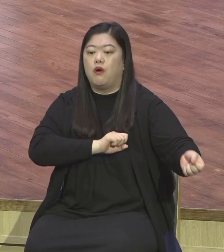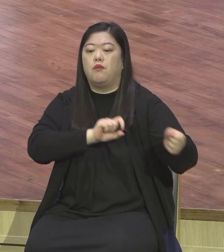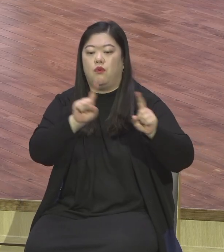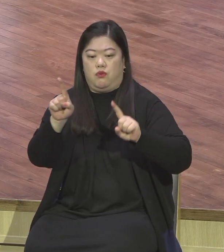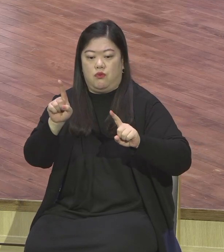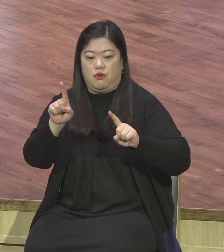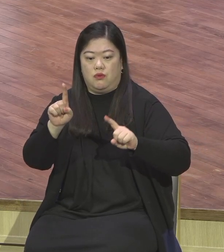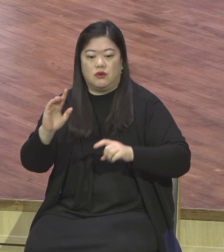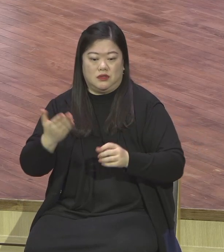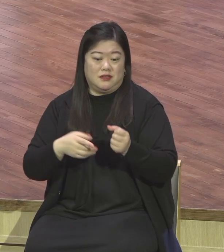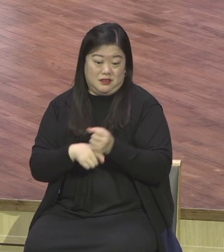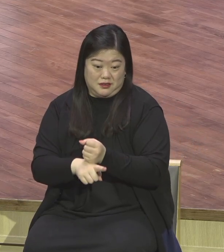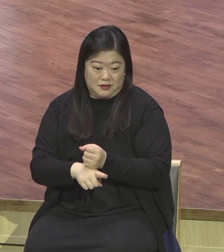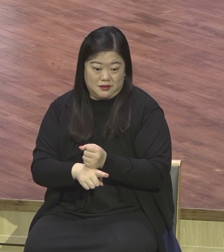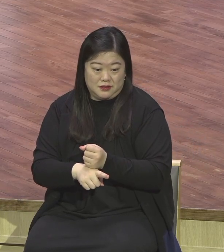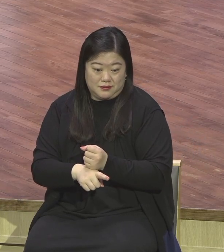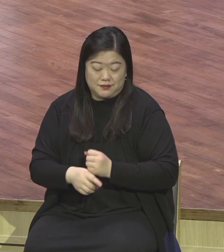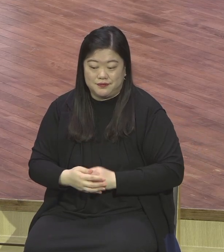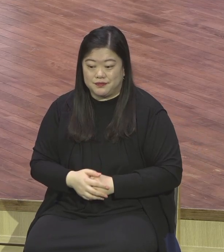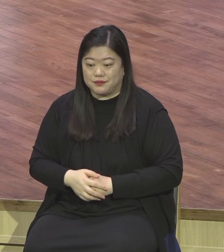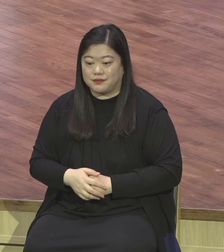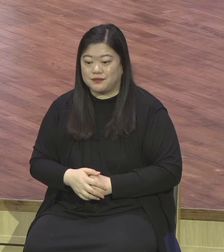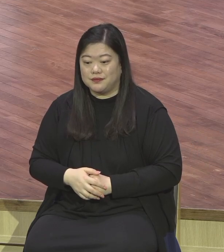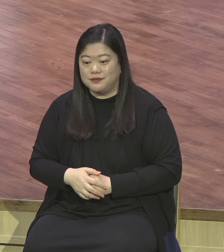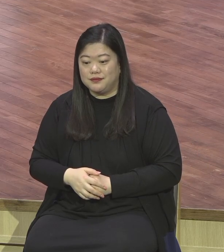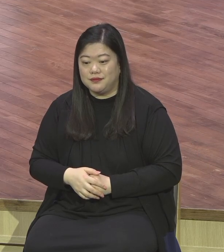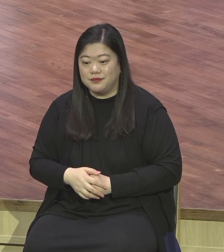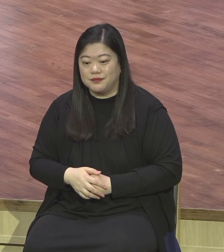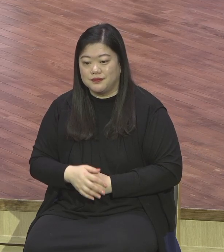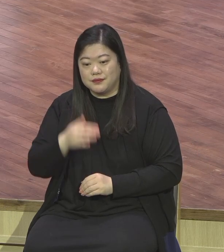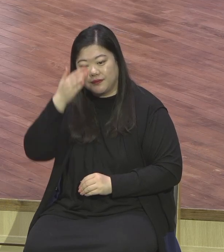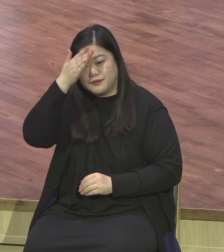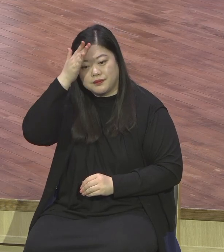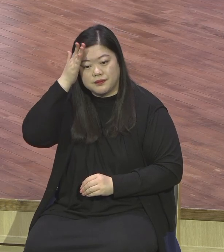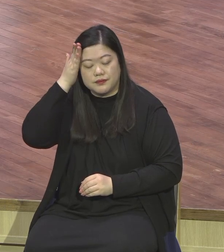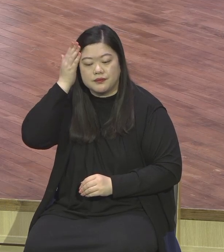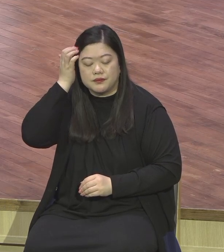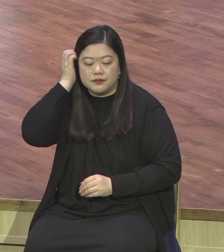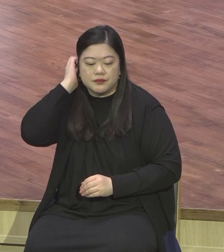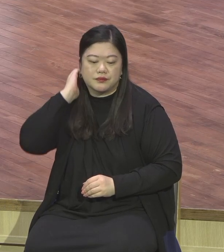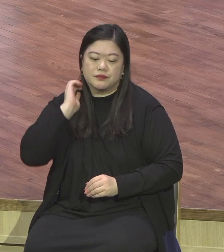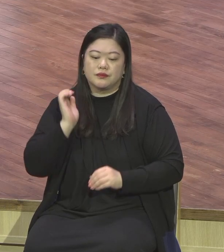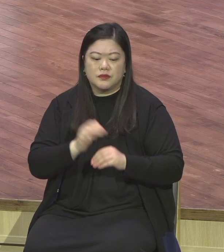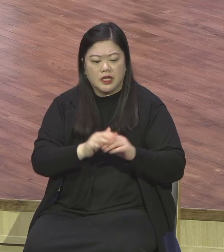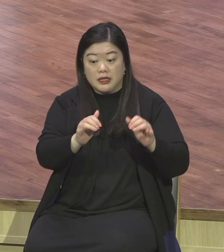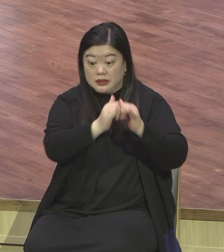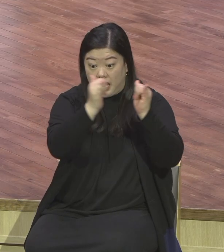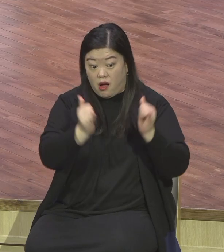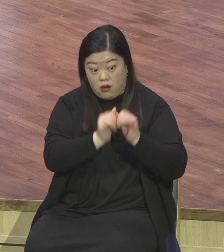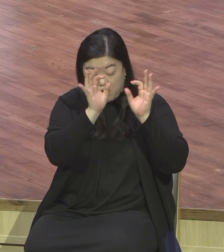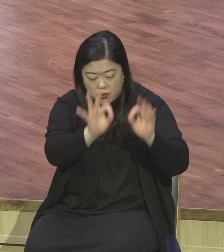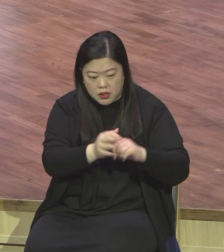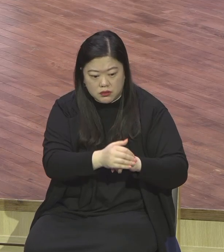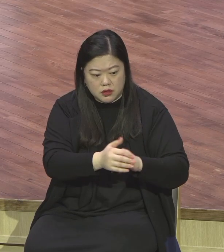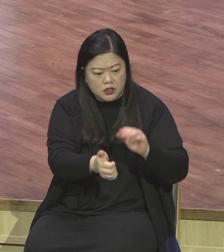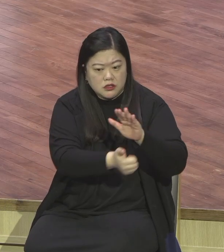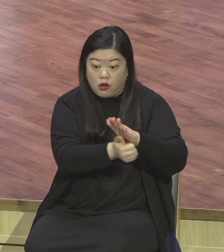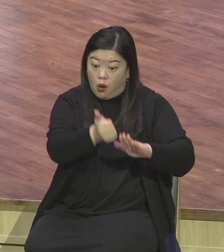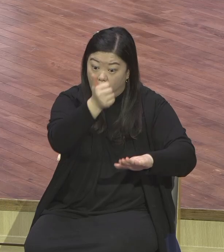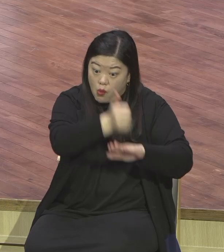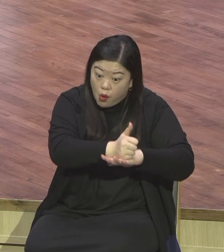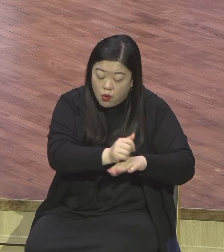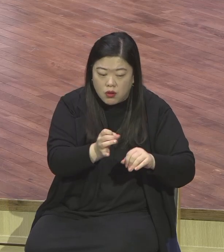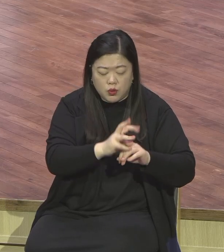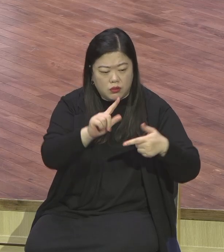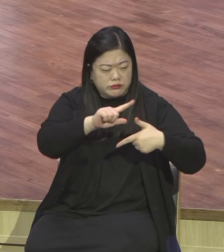감사에요 이 보면요 이 성공한 사람들 특징을 보면요 다 축복하는 사람들 보면요